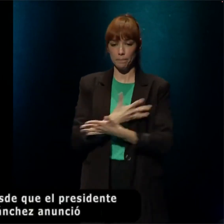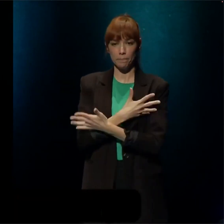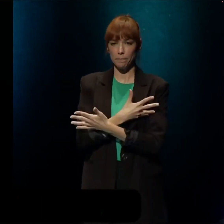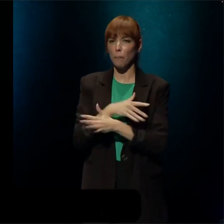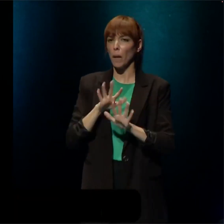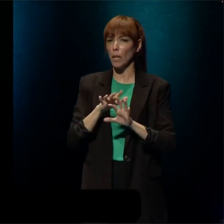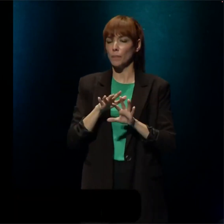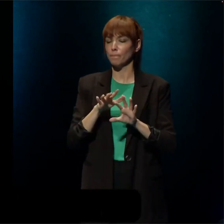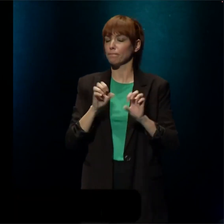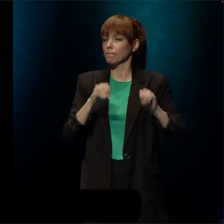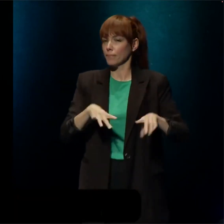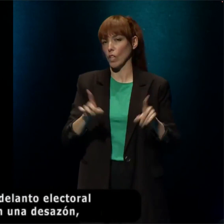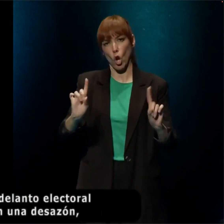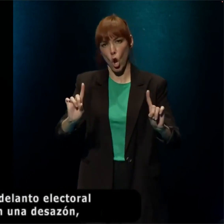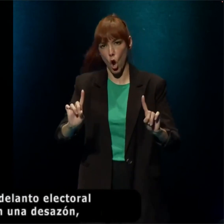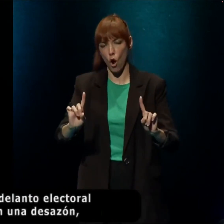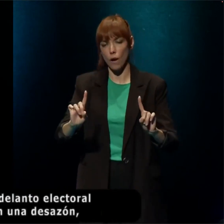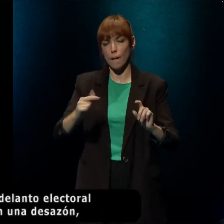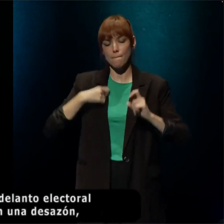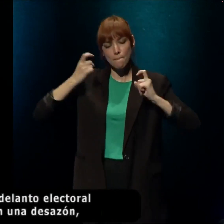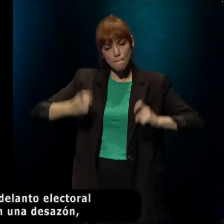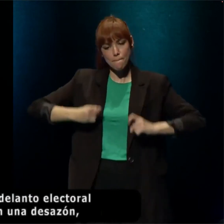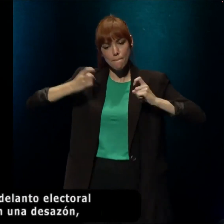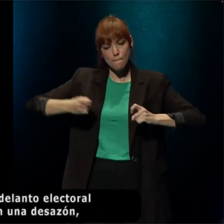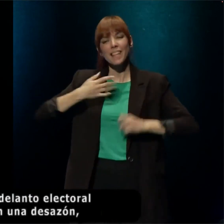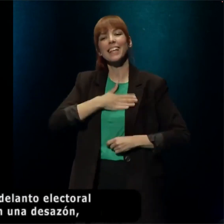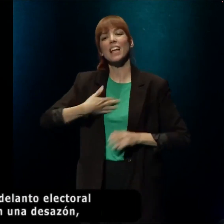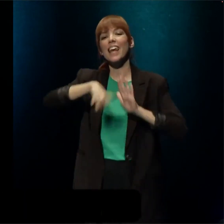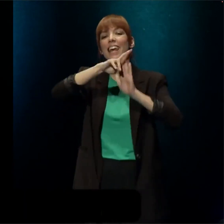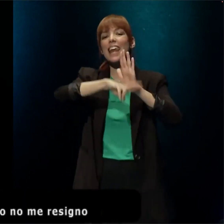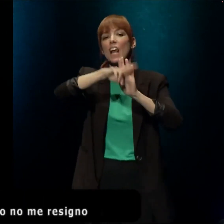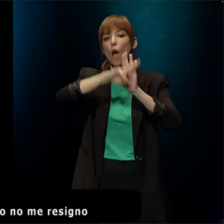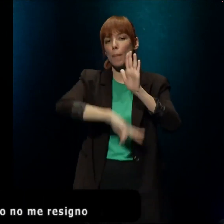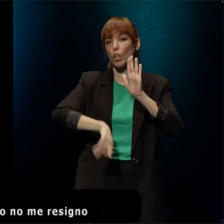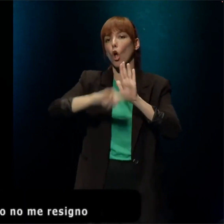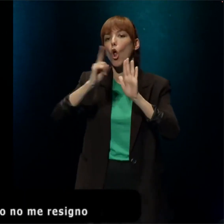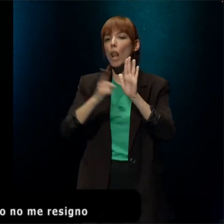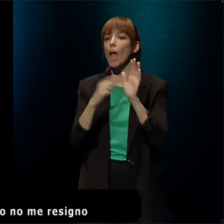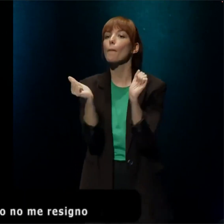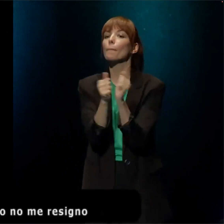resigno a que no vea la luz el reglamento de la Ley